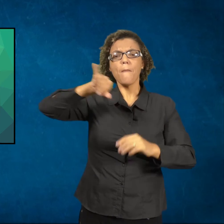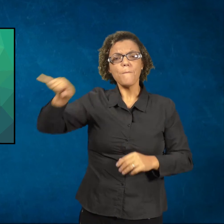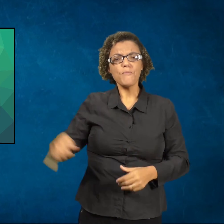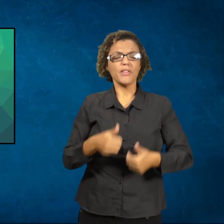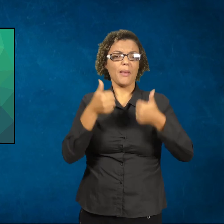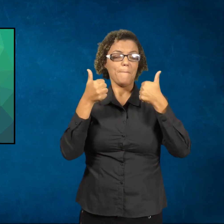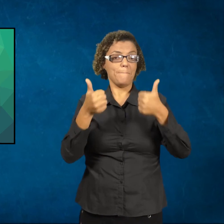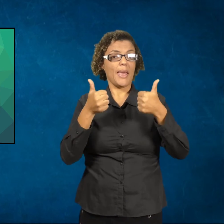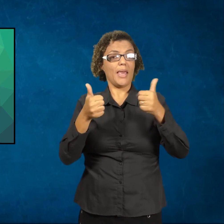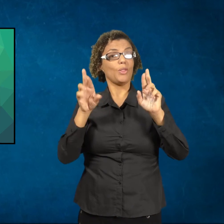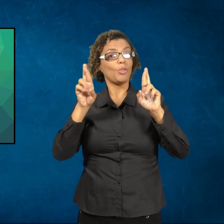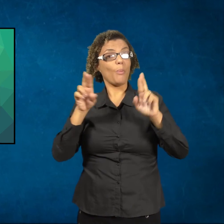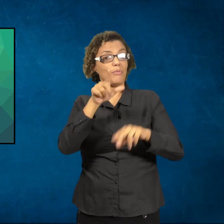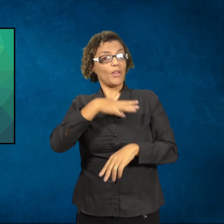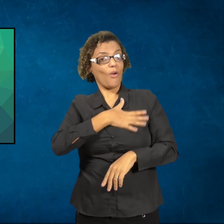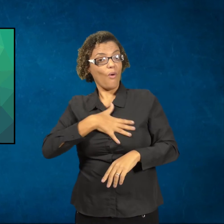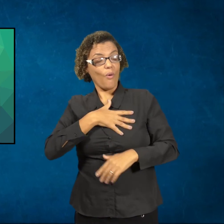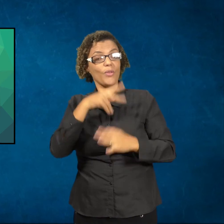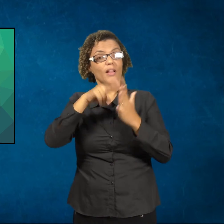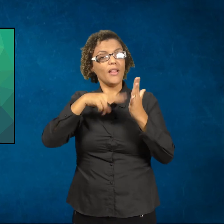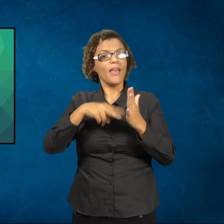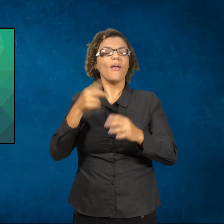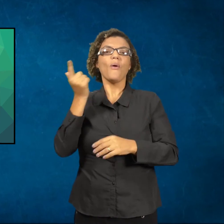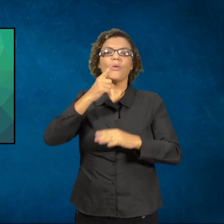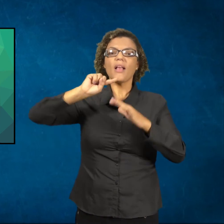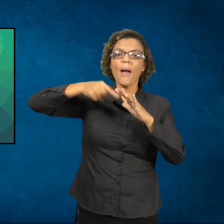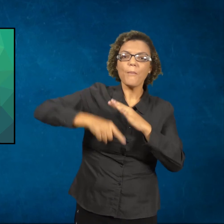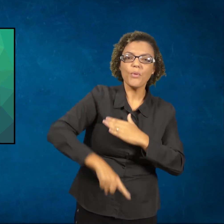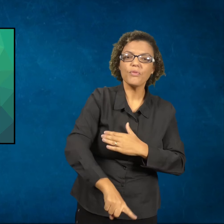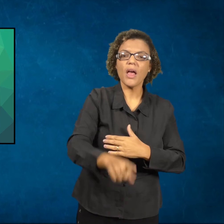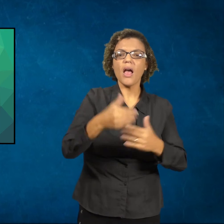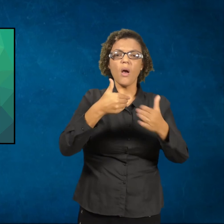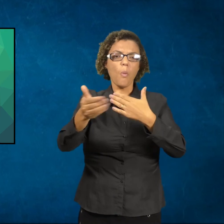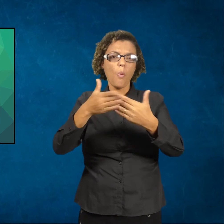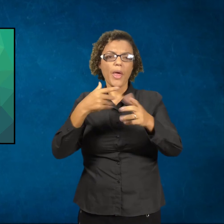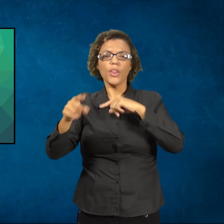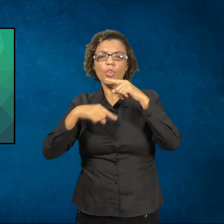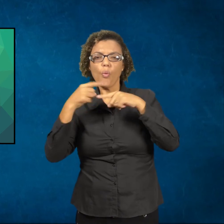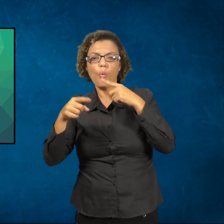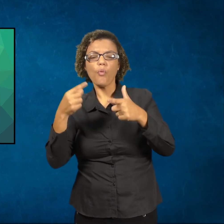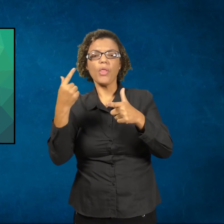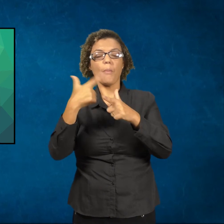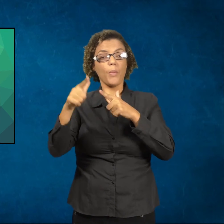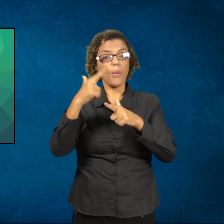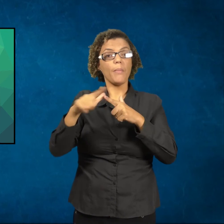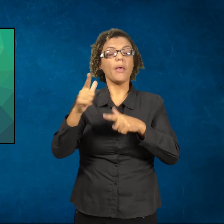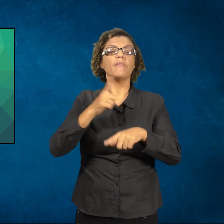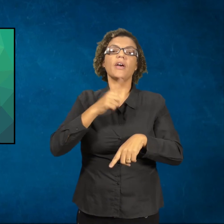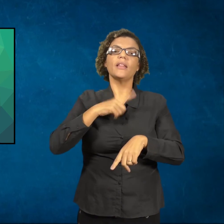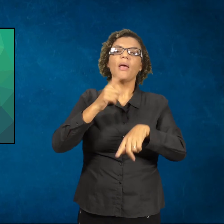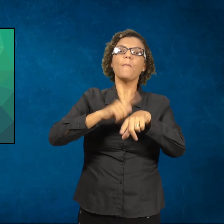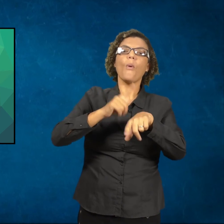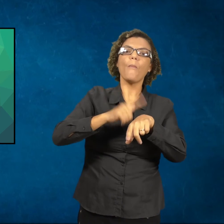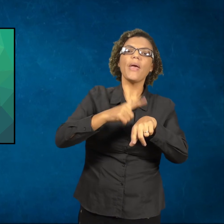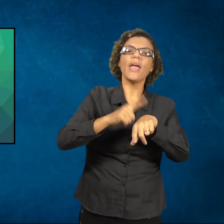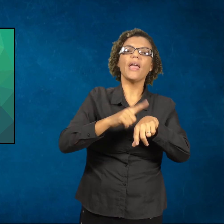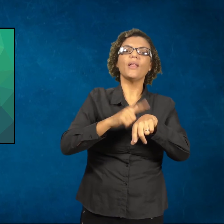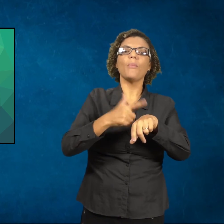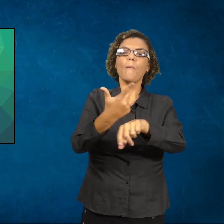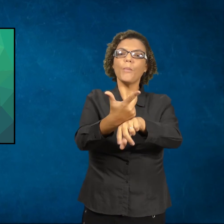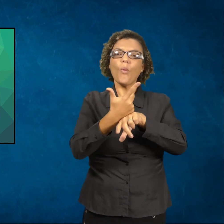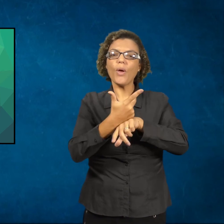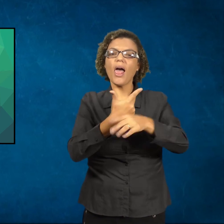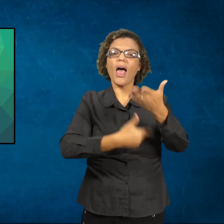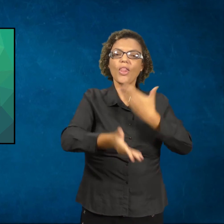vocês gostem de ler, que se aprofundem, tá? E qualquer questão, a gente vai ter um momento, de repente, para poder fazer esse tipo